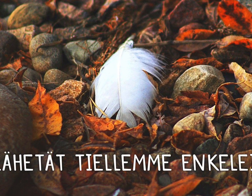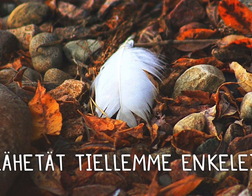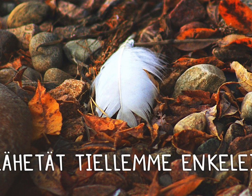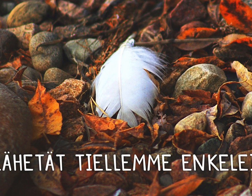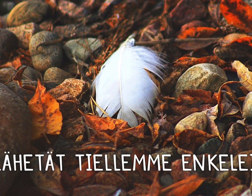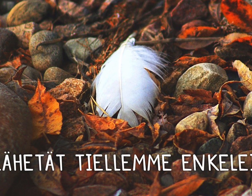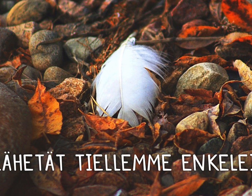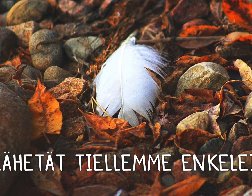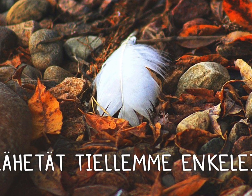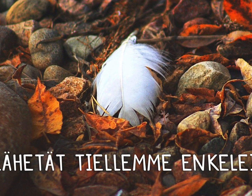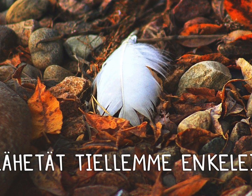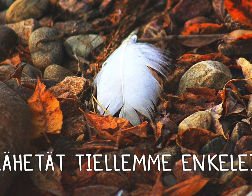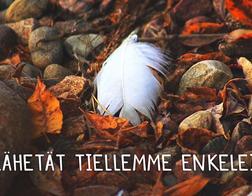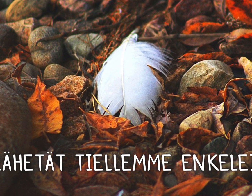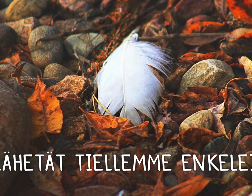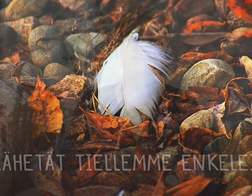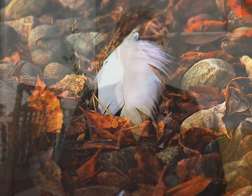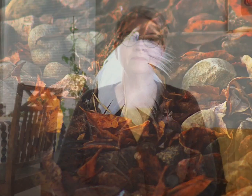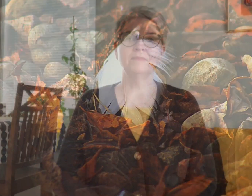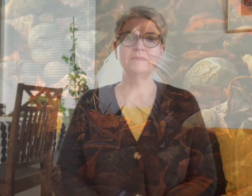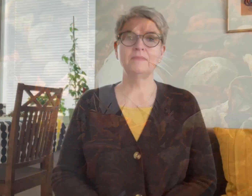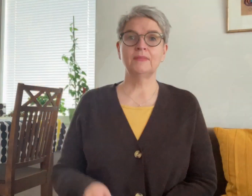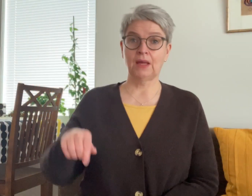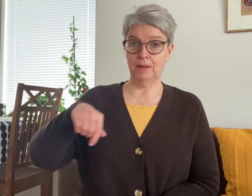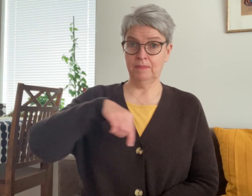Lähetä tiellemme enkeleitä.